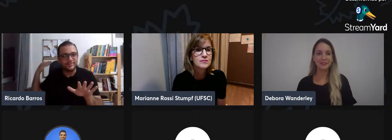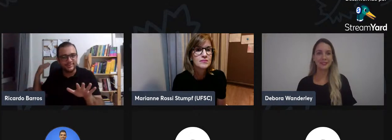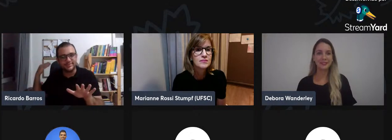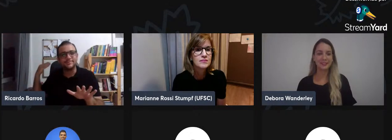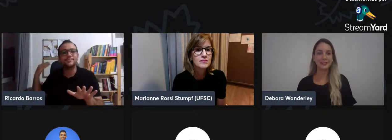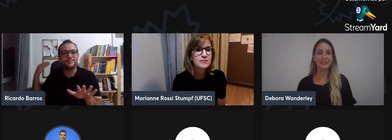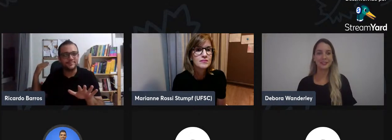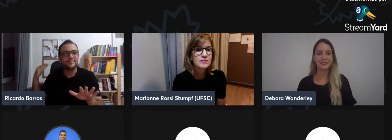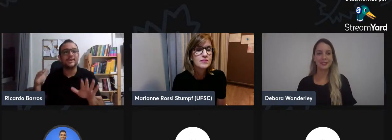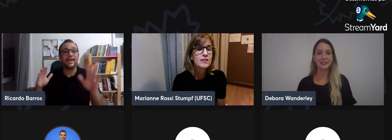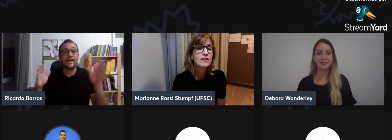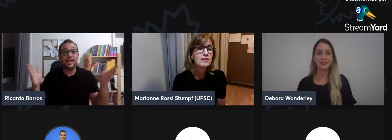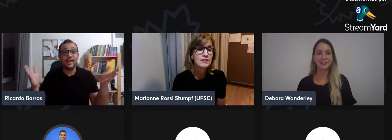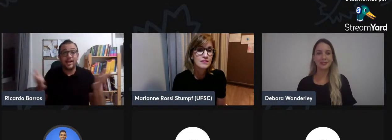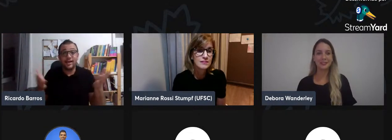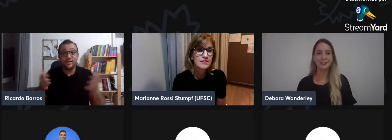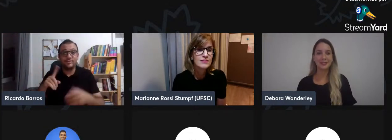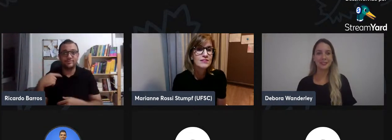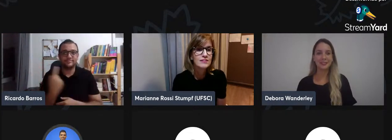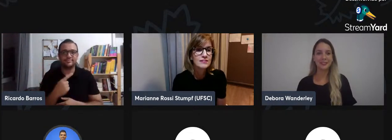Thank you.